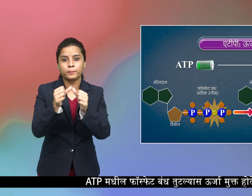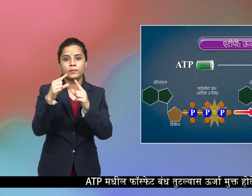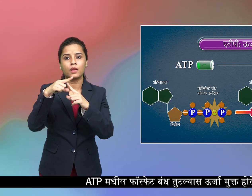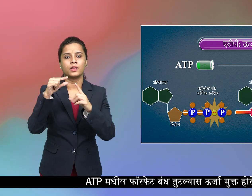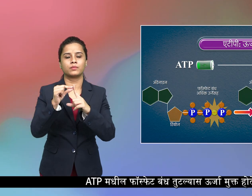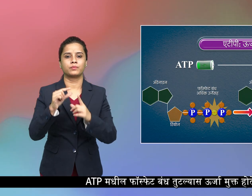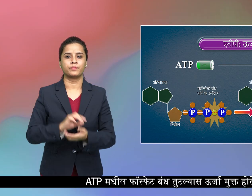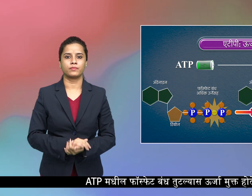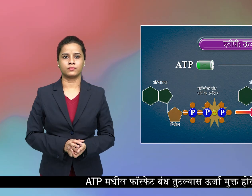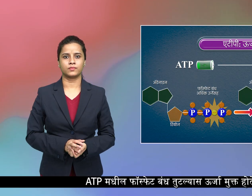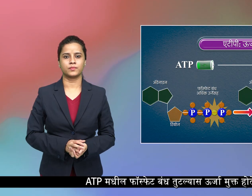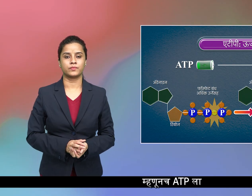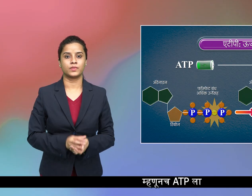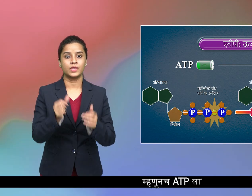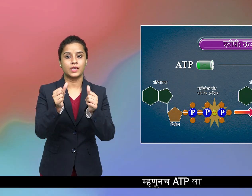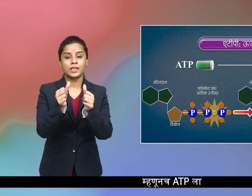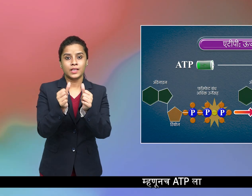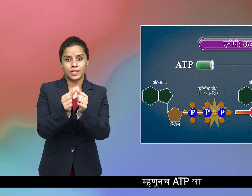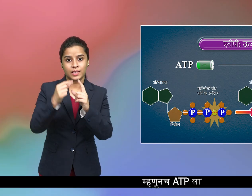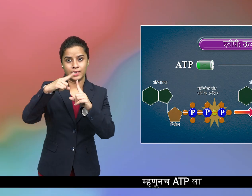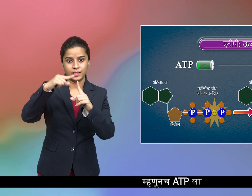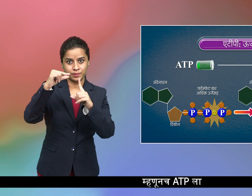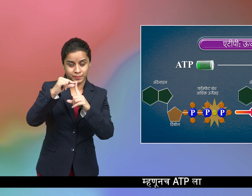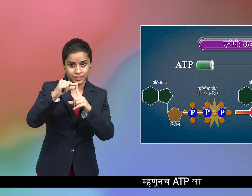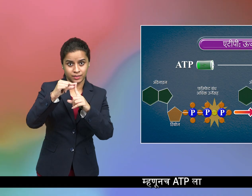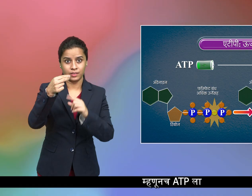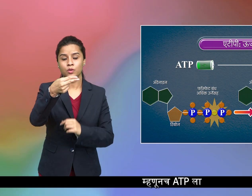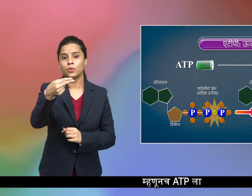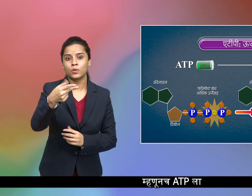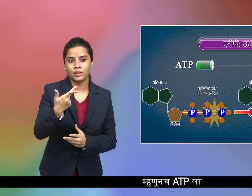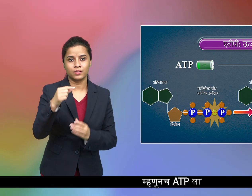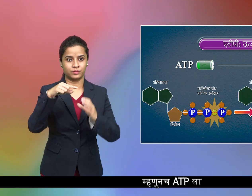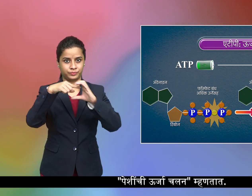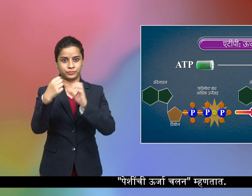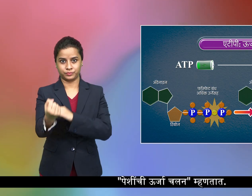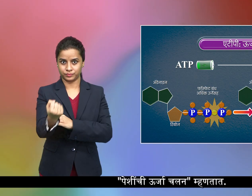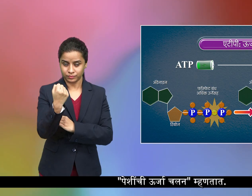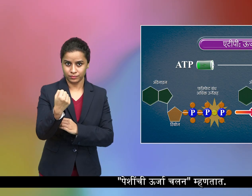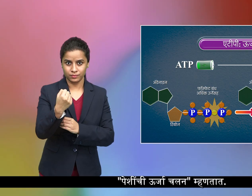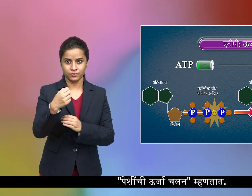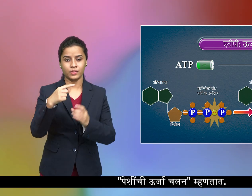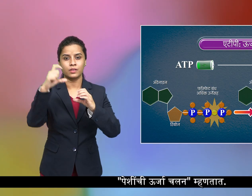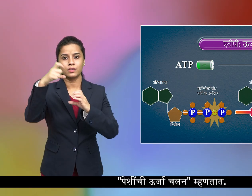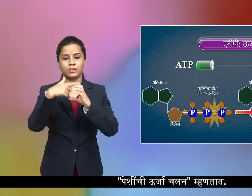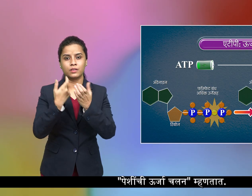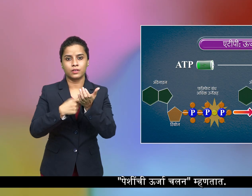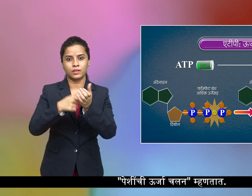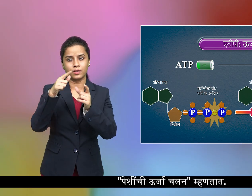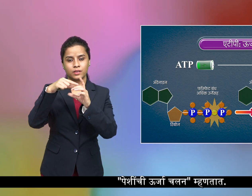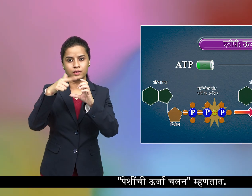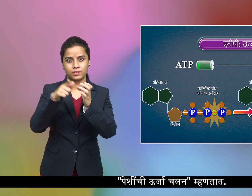म्हणूनच ATPला पेशींची ऊर्जा चलन म्हणतात.